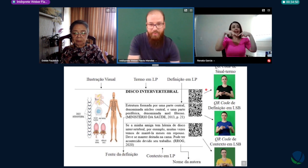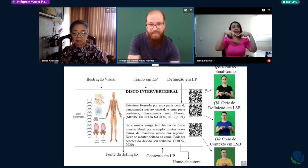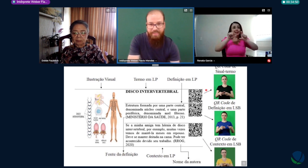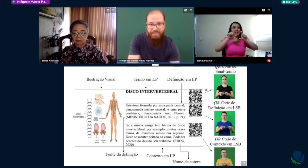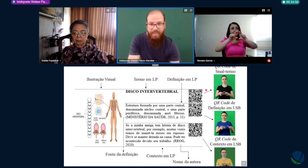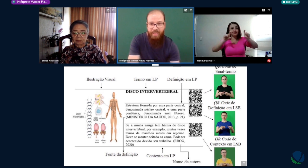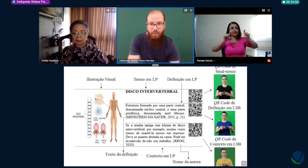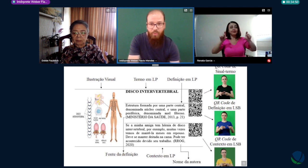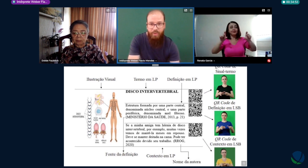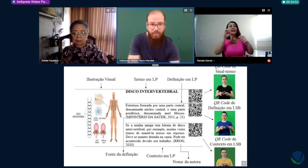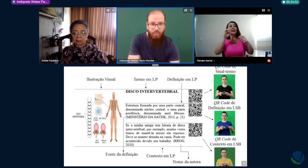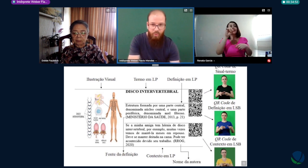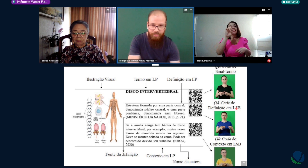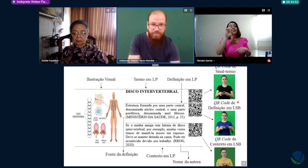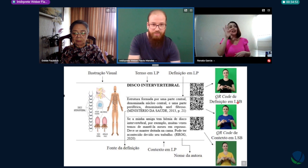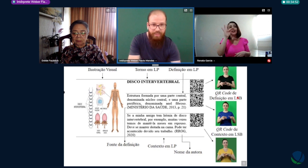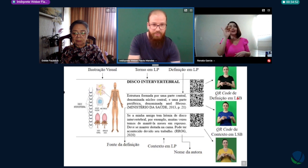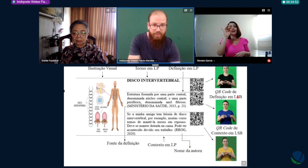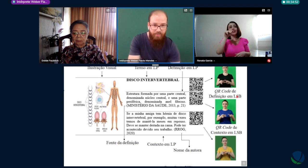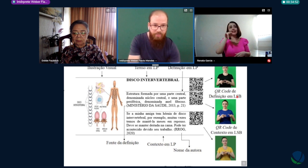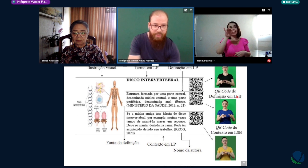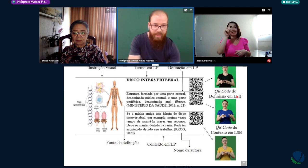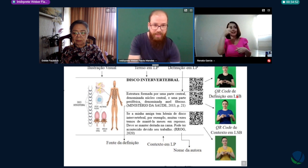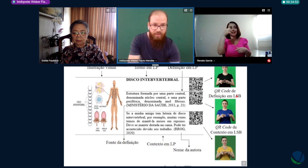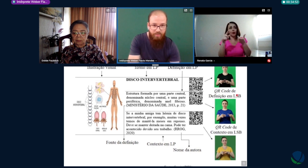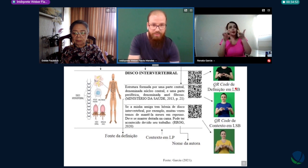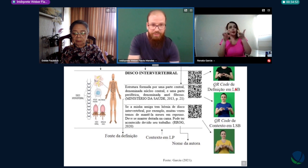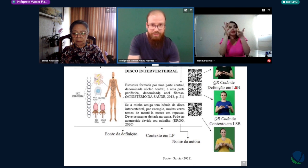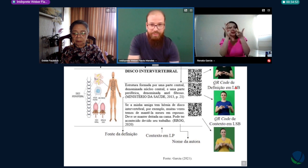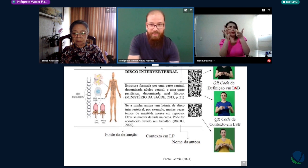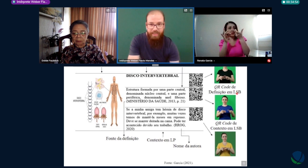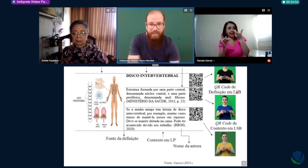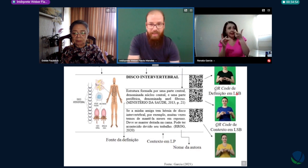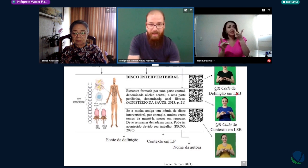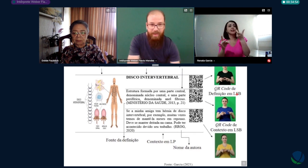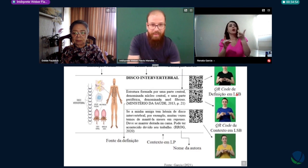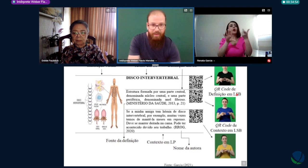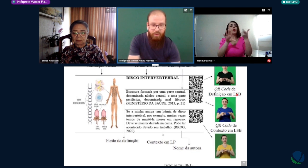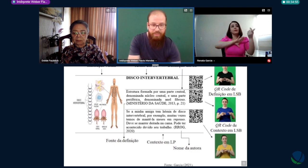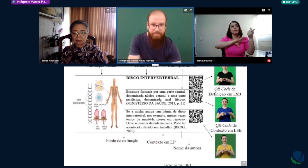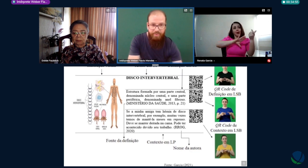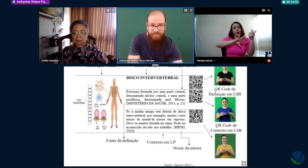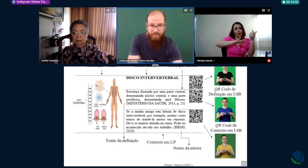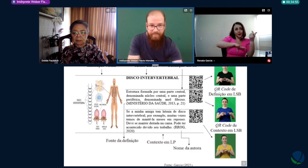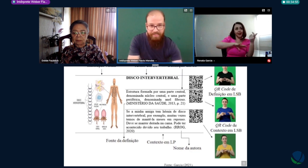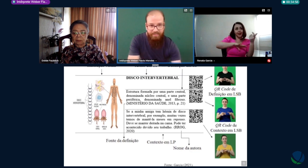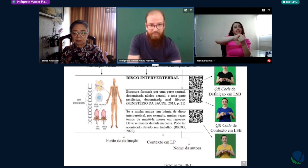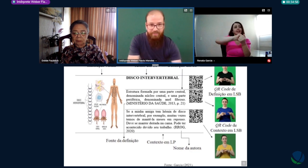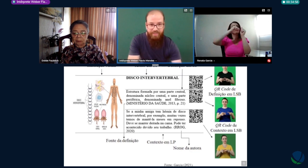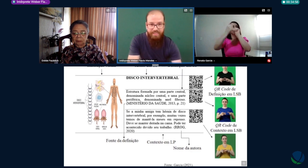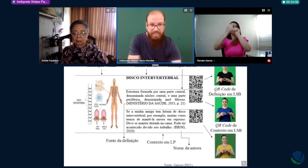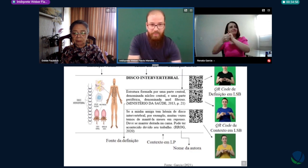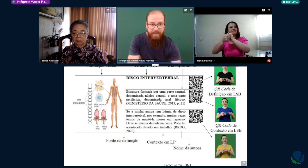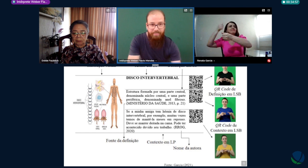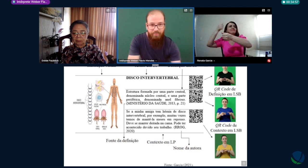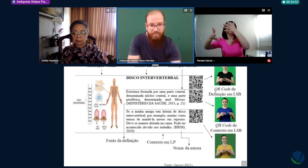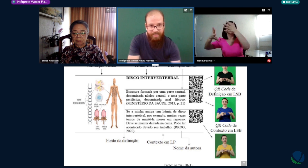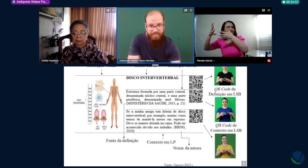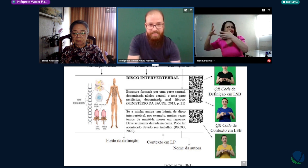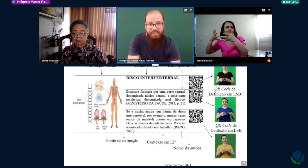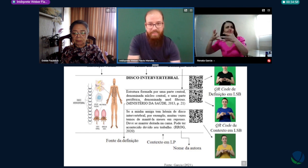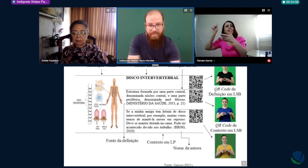aí depois o código, né, do QR Code, e logo depois eu apresento a definição